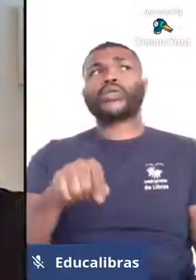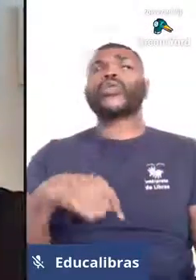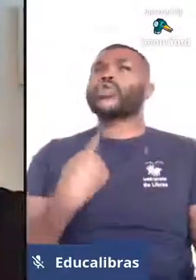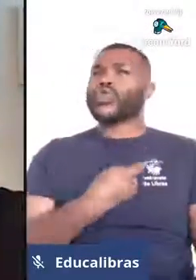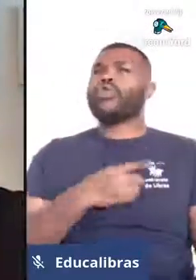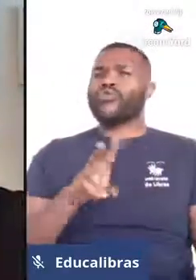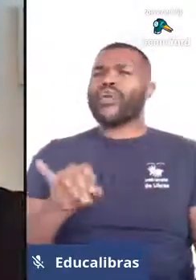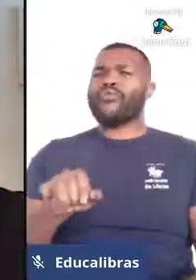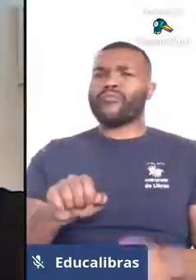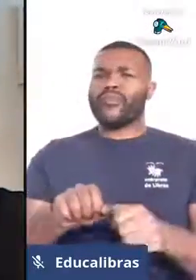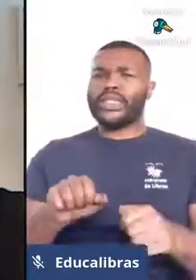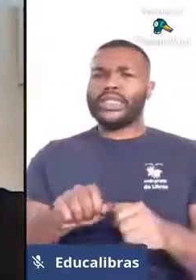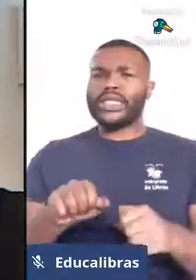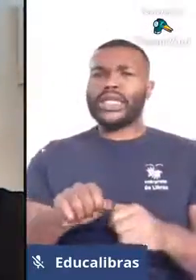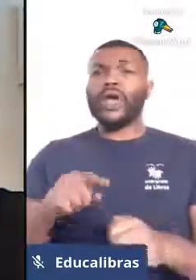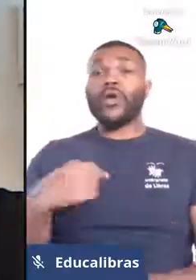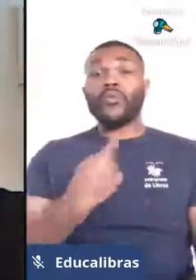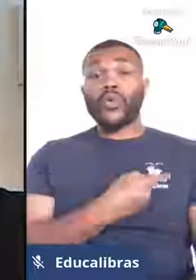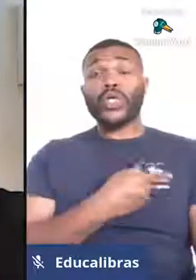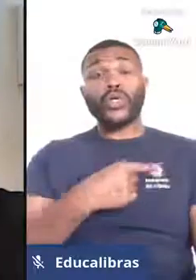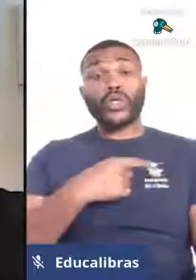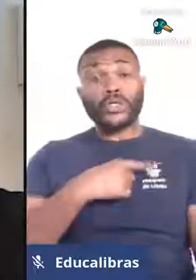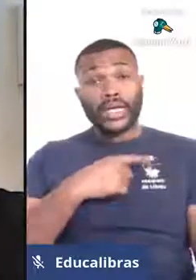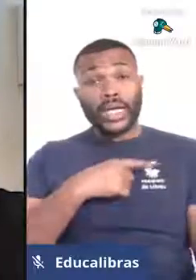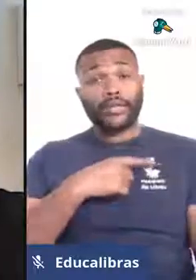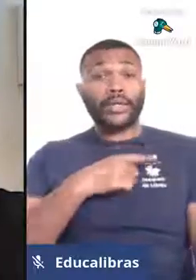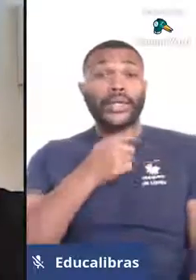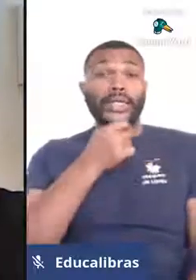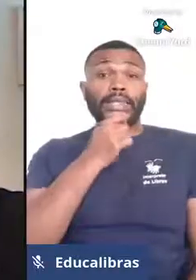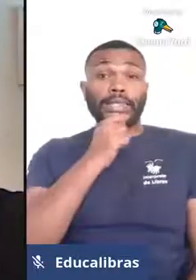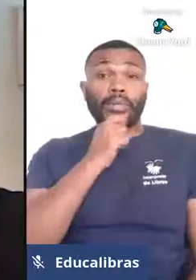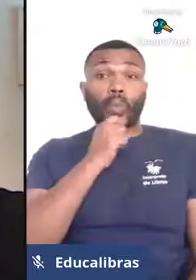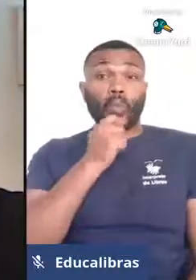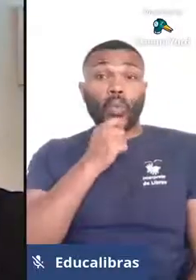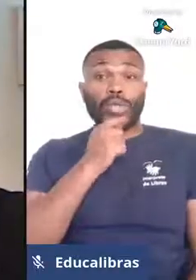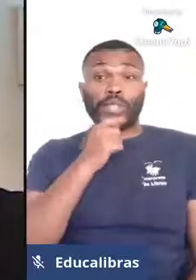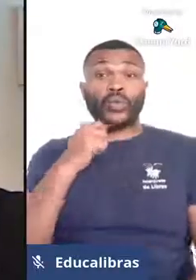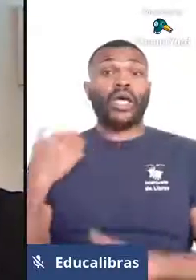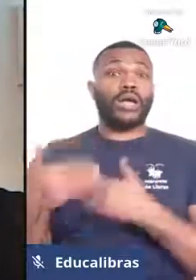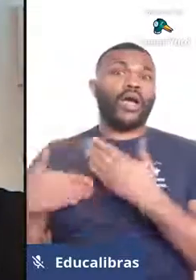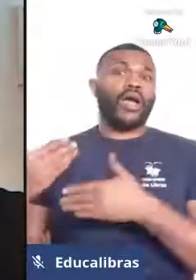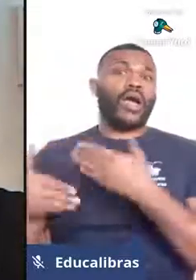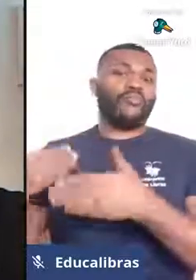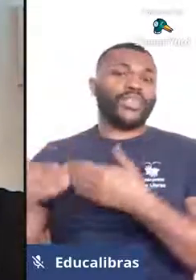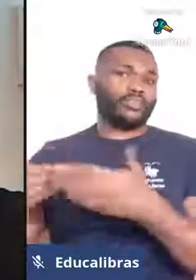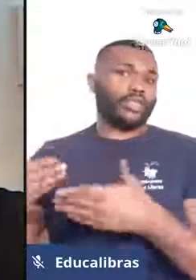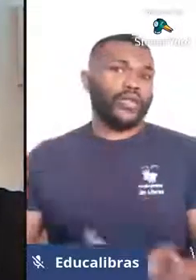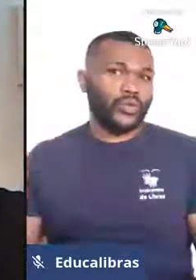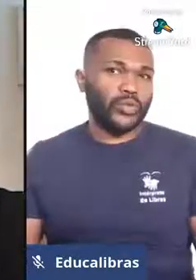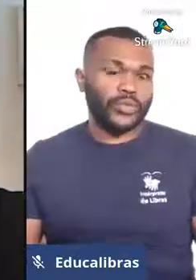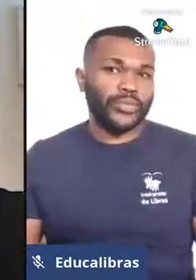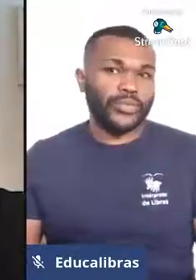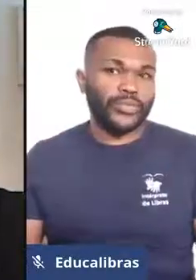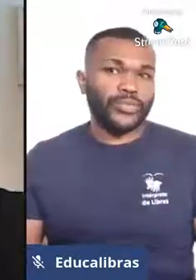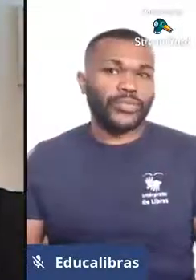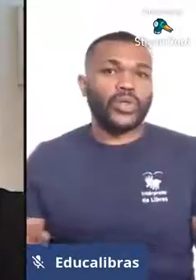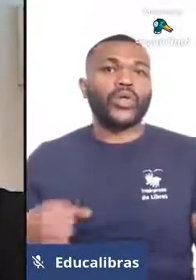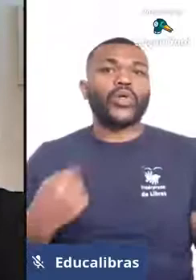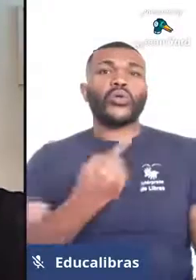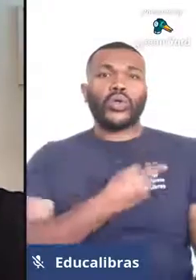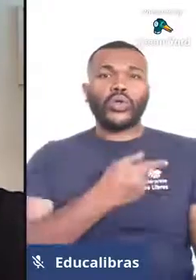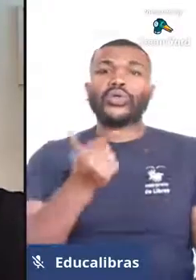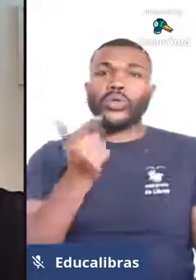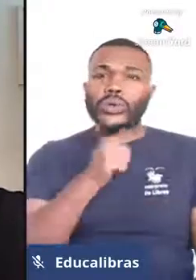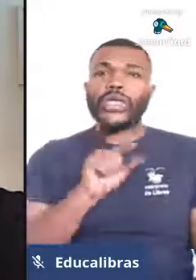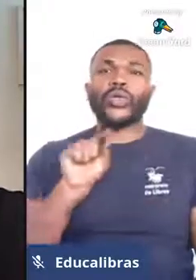não, ainda a gente tem, nós não estamos tão avançados assim que a gente consegue